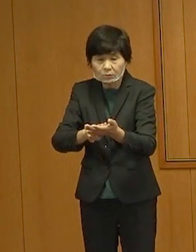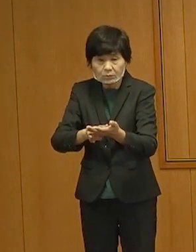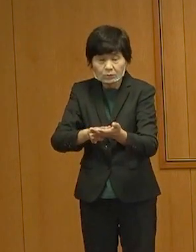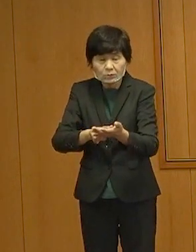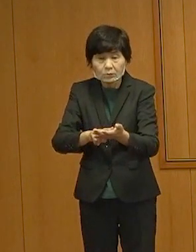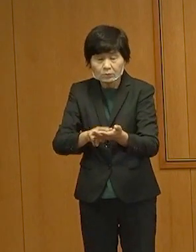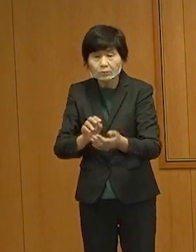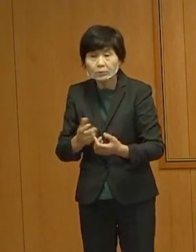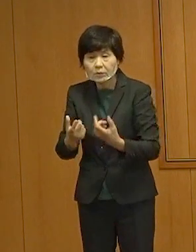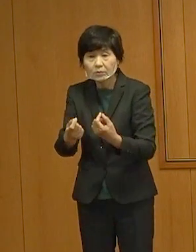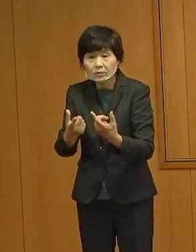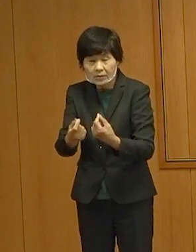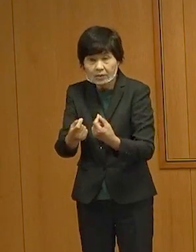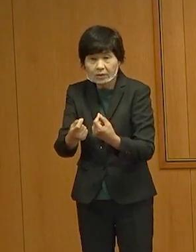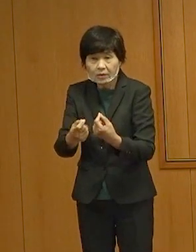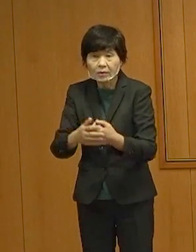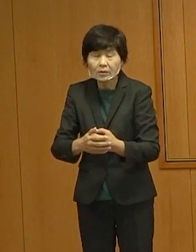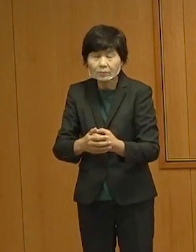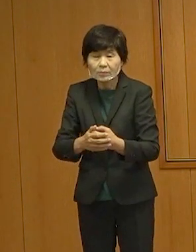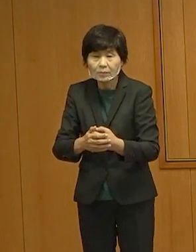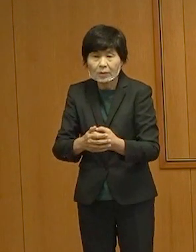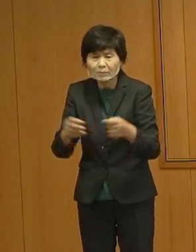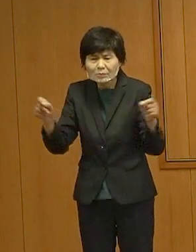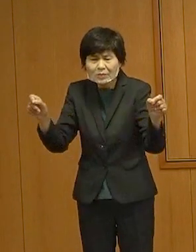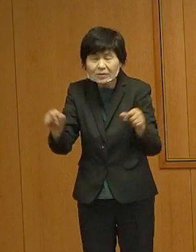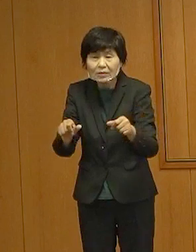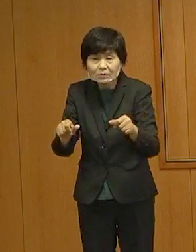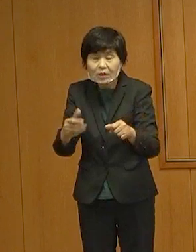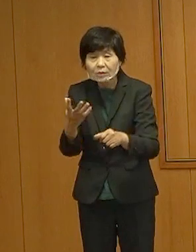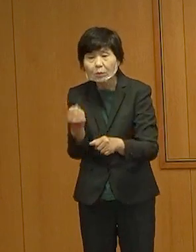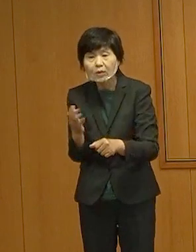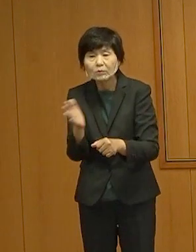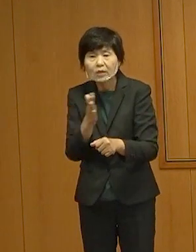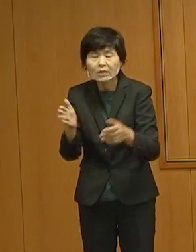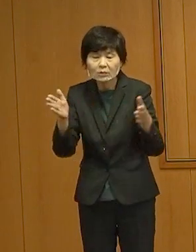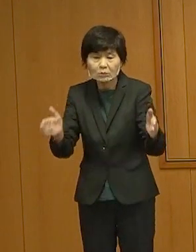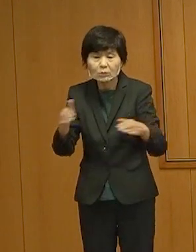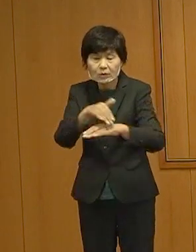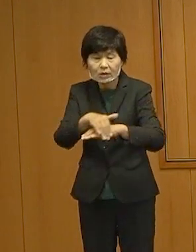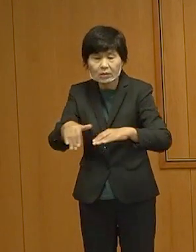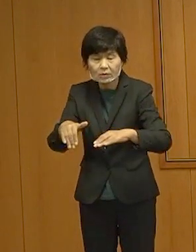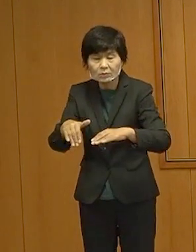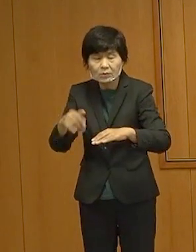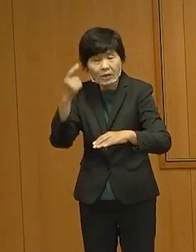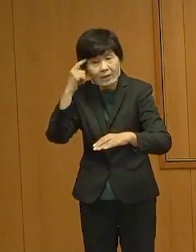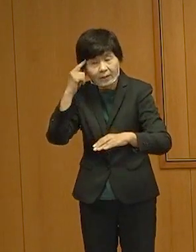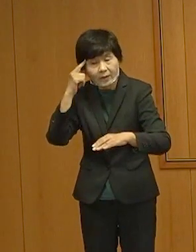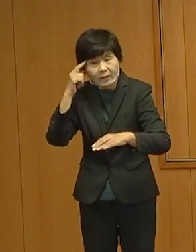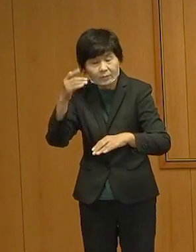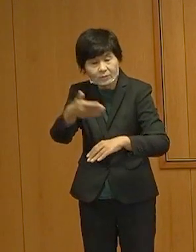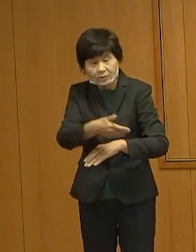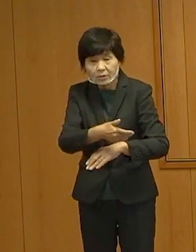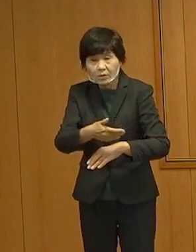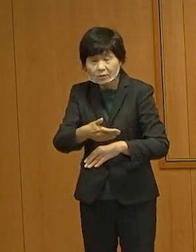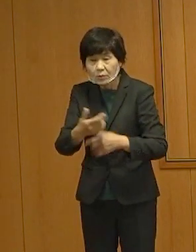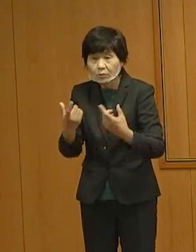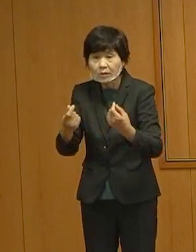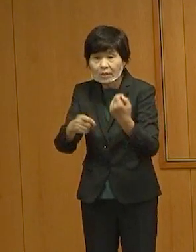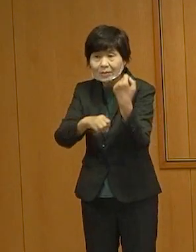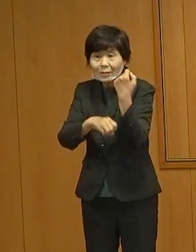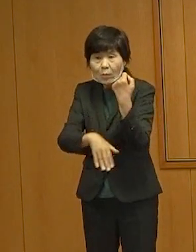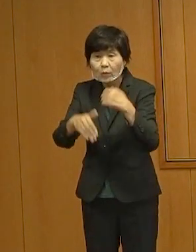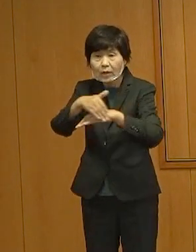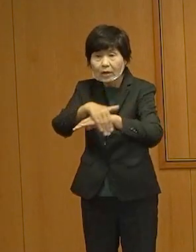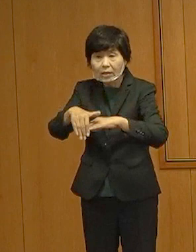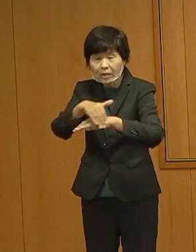をする、まあ、目処最短ではいつぐらいというふうにお考えでしょうか。 そうですね、基本計画を作った